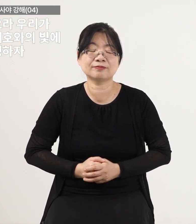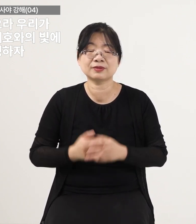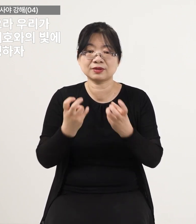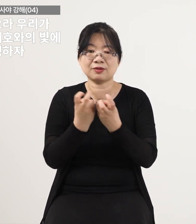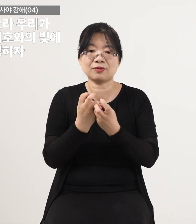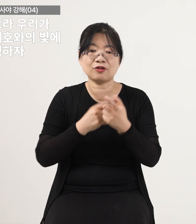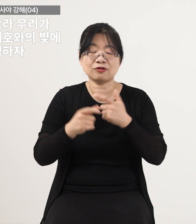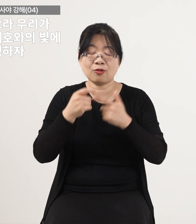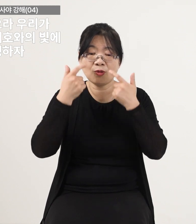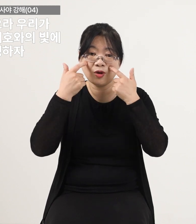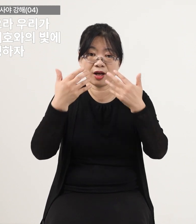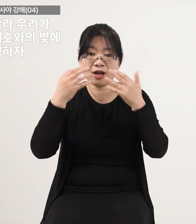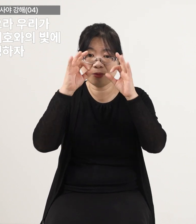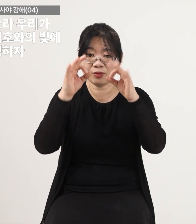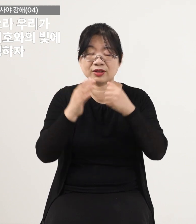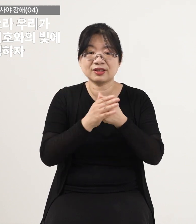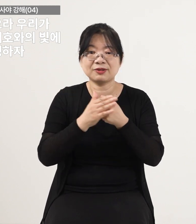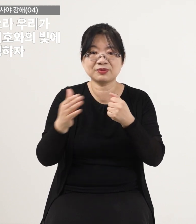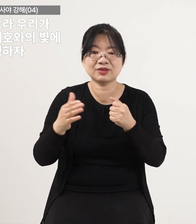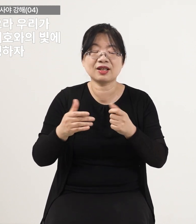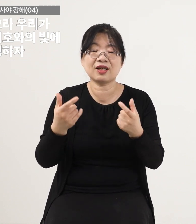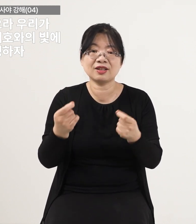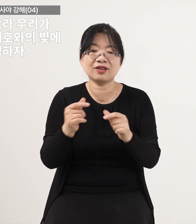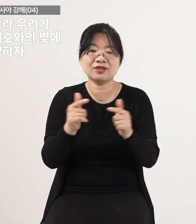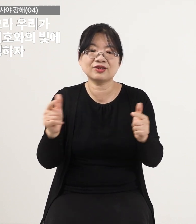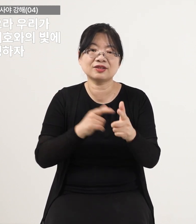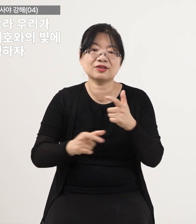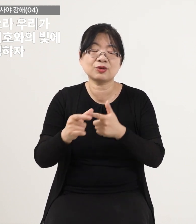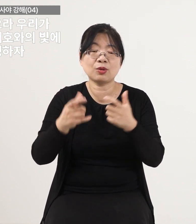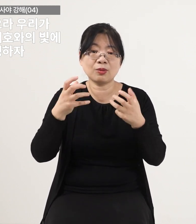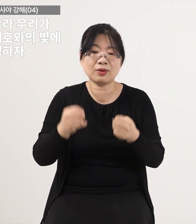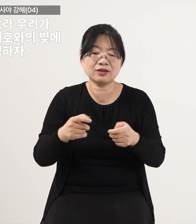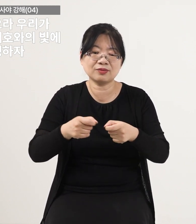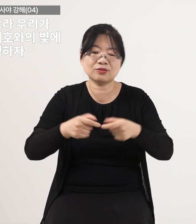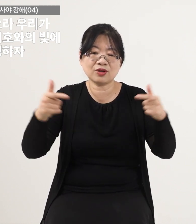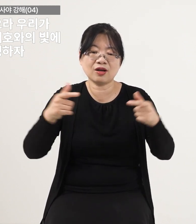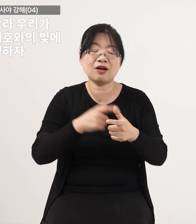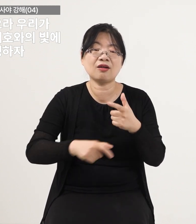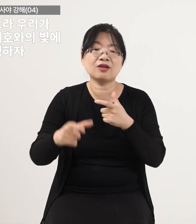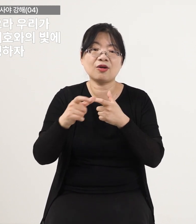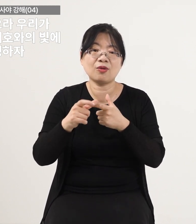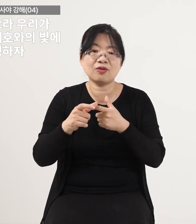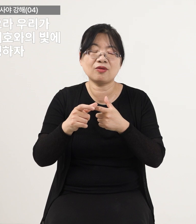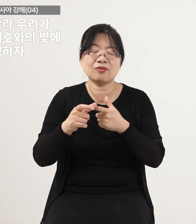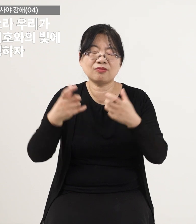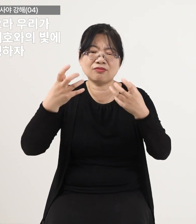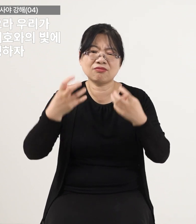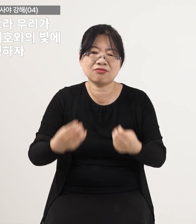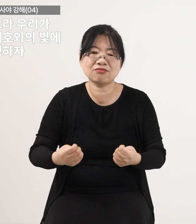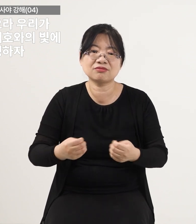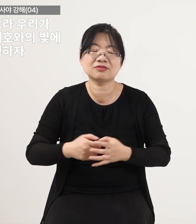방법이 더 확실해 보이니까 그런 것들을 더 많이 확충하고 더 많이